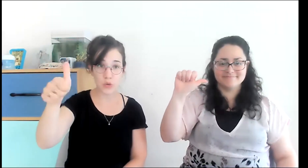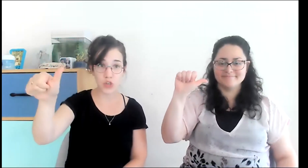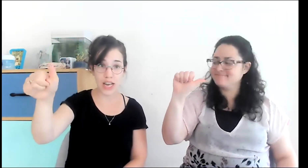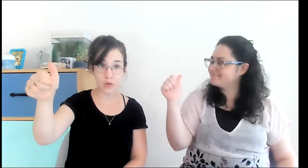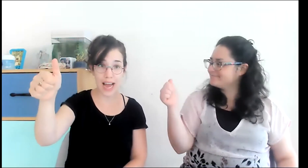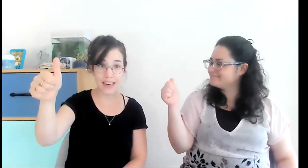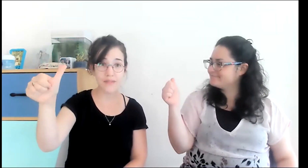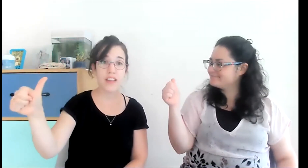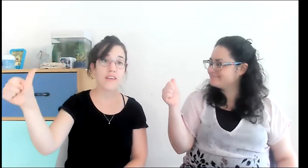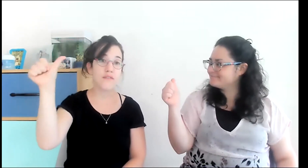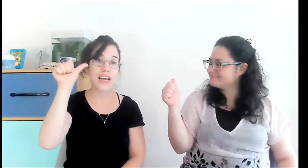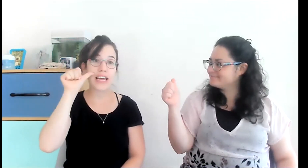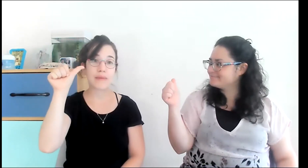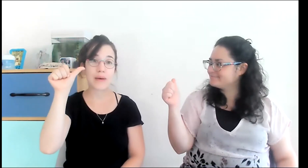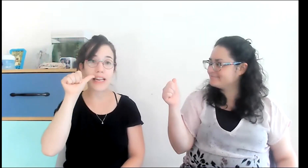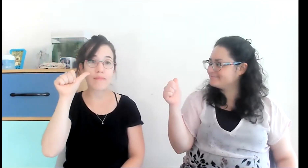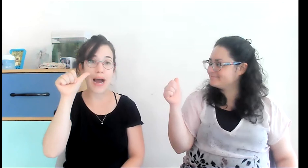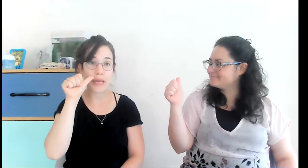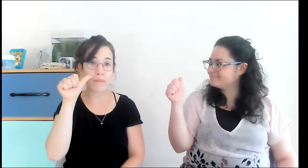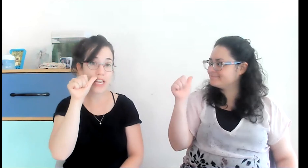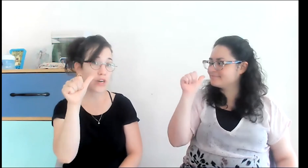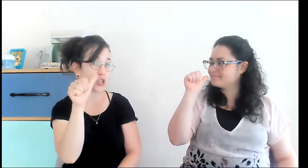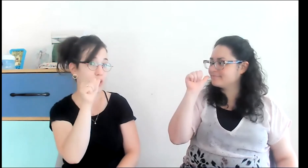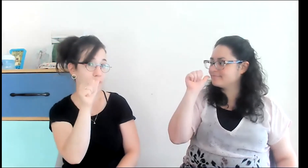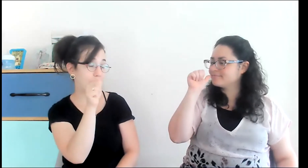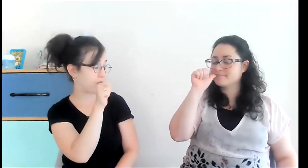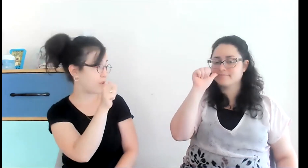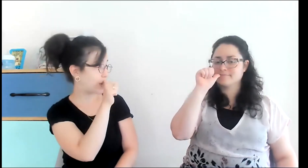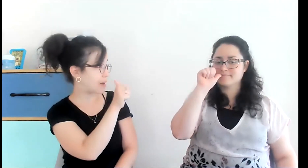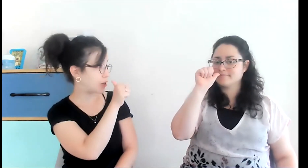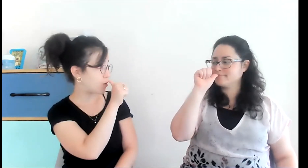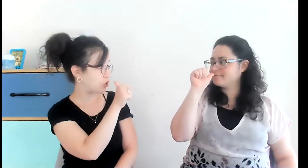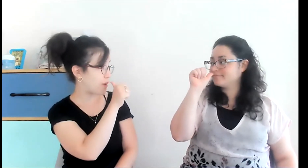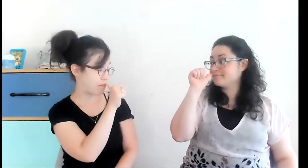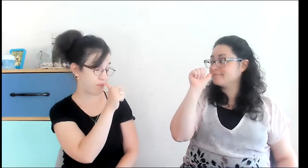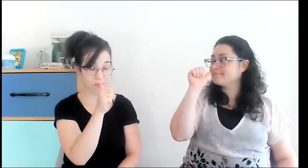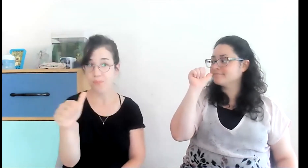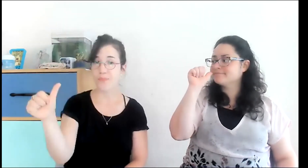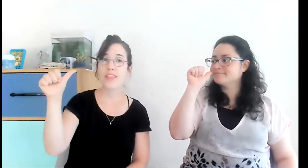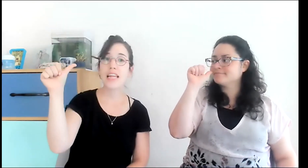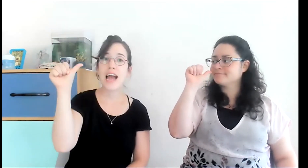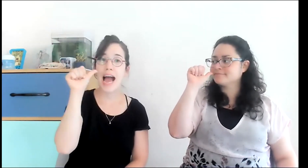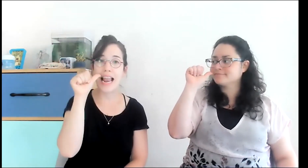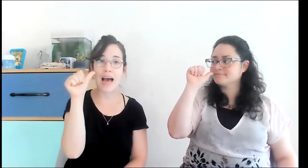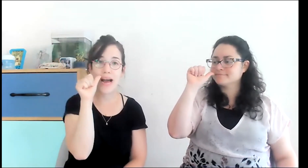של האגודל, ואני מסמנת מים, כאילו אני שותה מים, אוקיי? זה ממש כמו לשתות מים. על